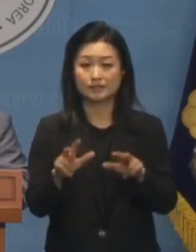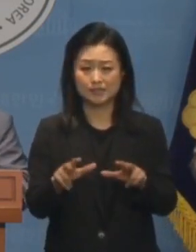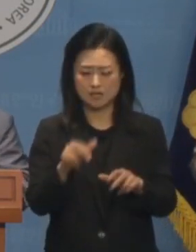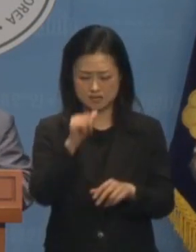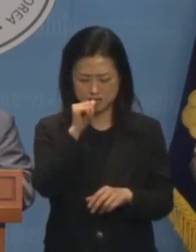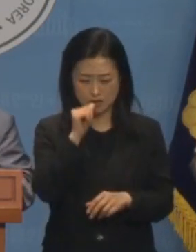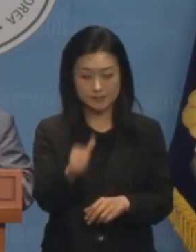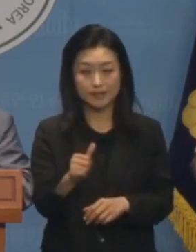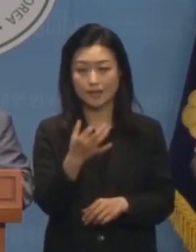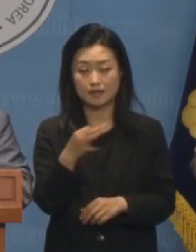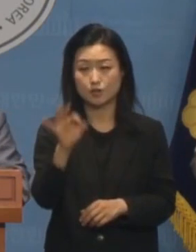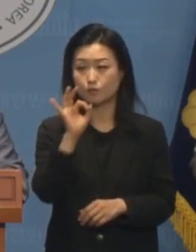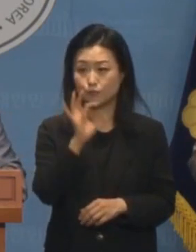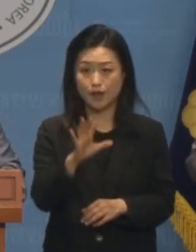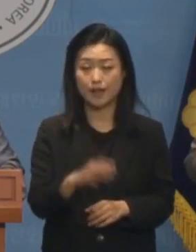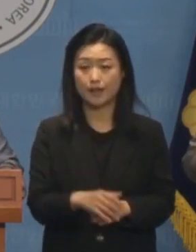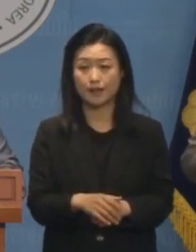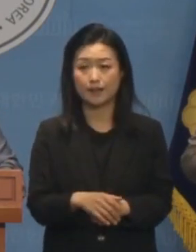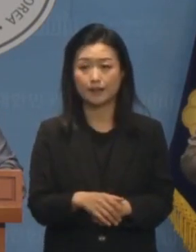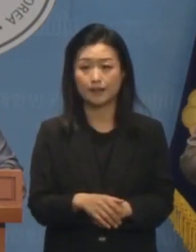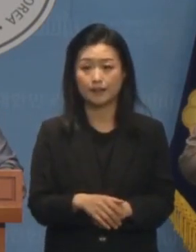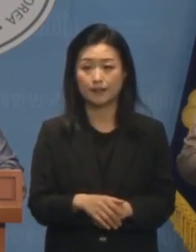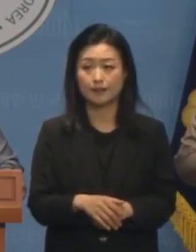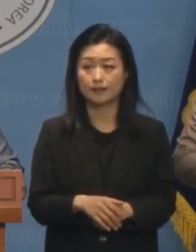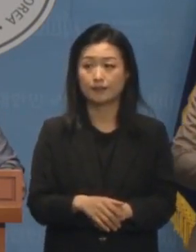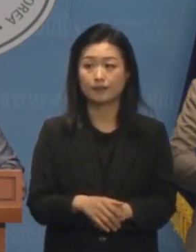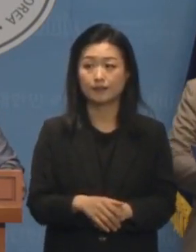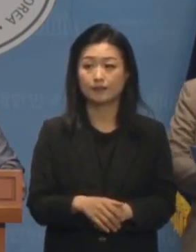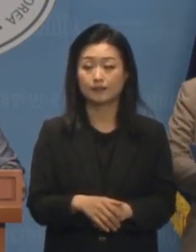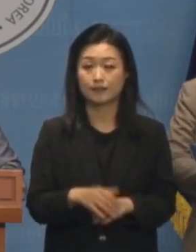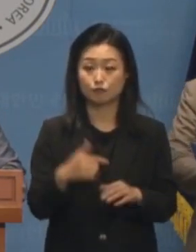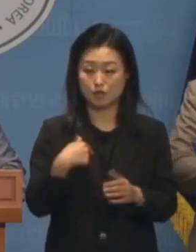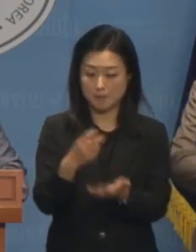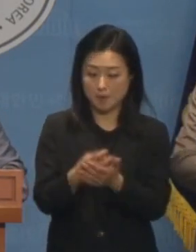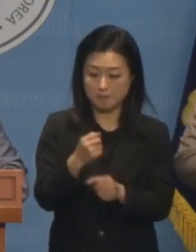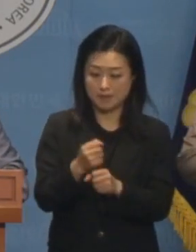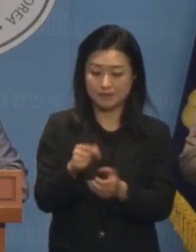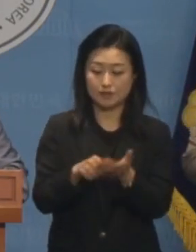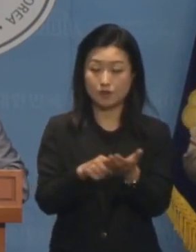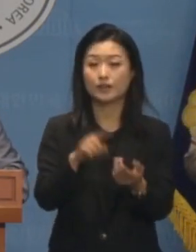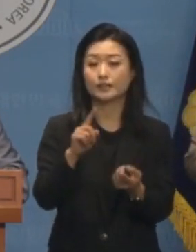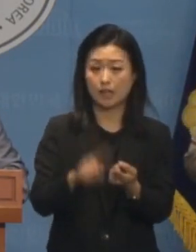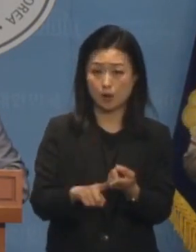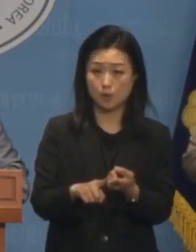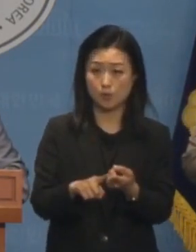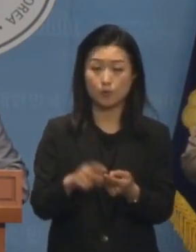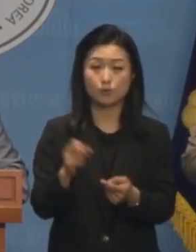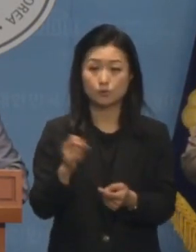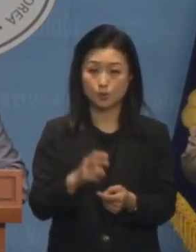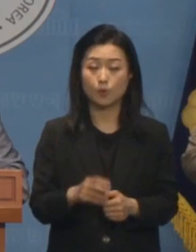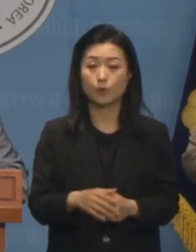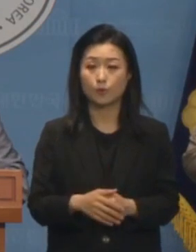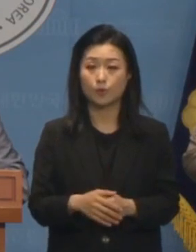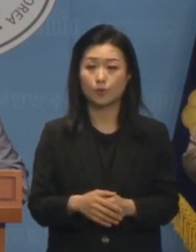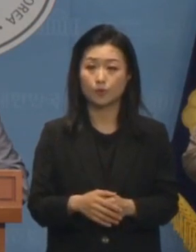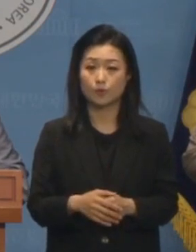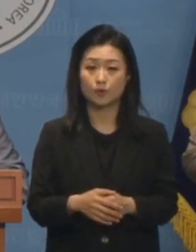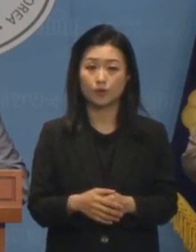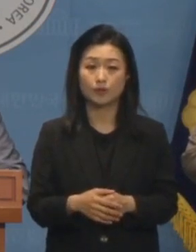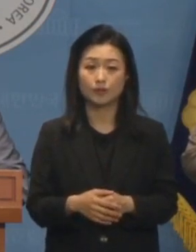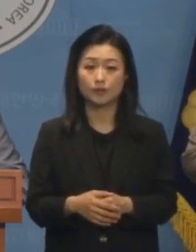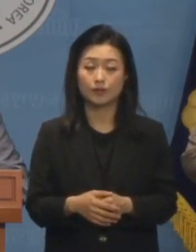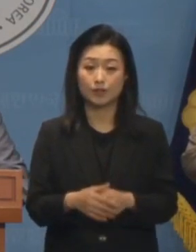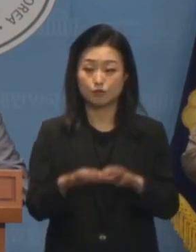받아들일 수 없다. 반드시 원안대로 그리고 원래 우리 야당과 시민 그리고 당사자 단체들이